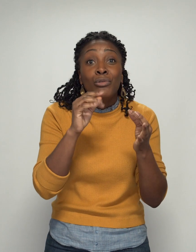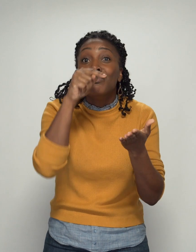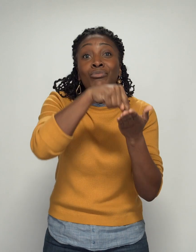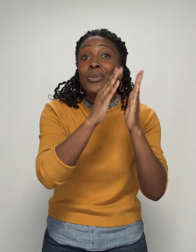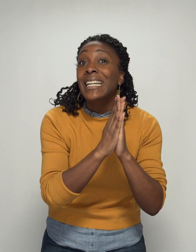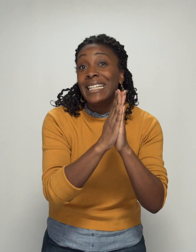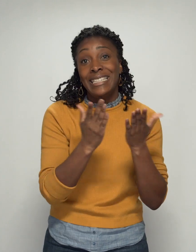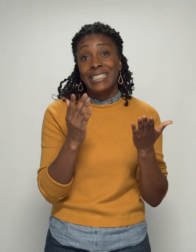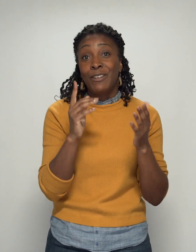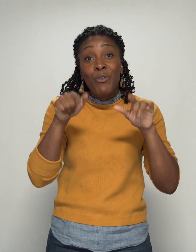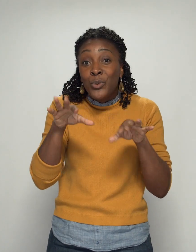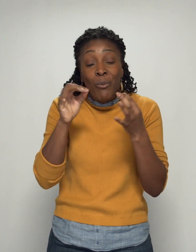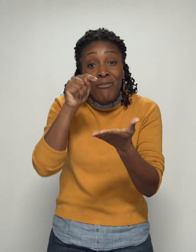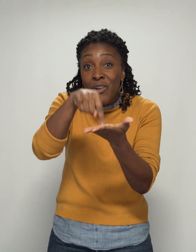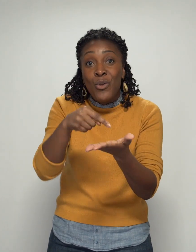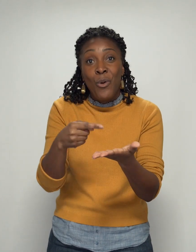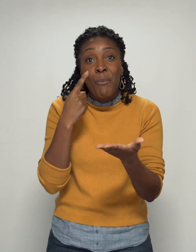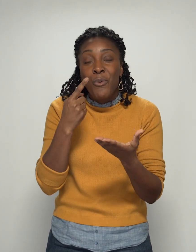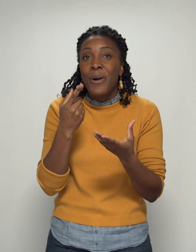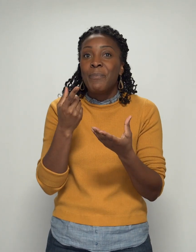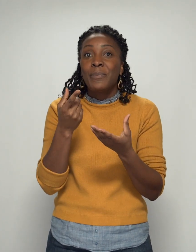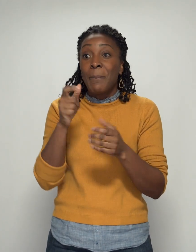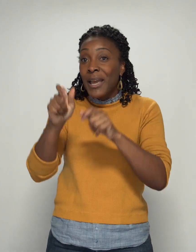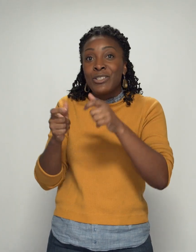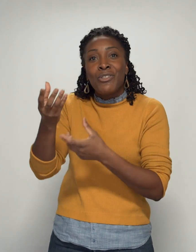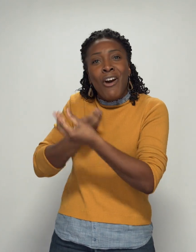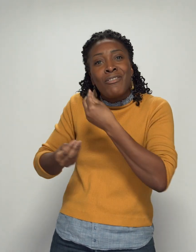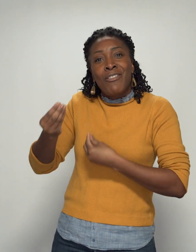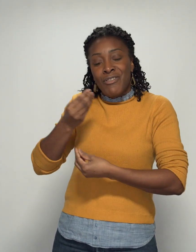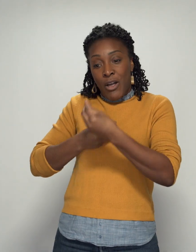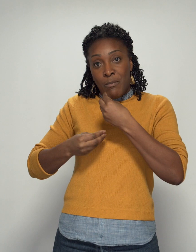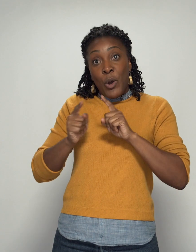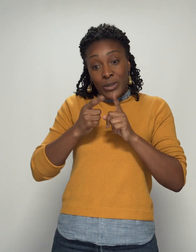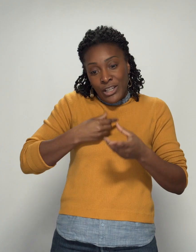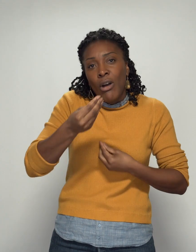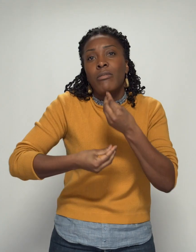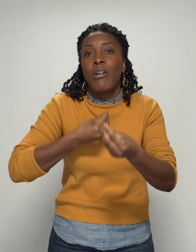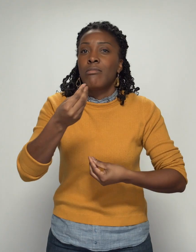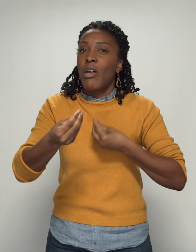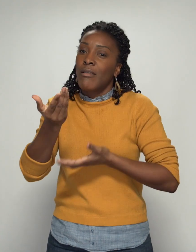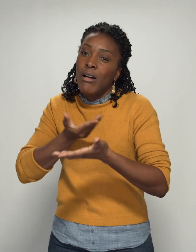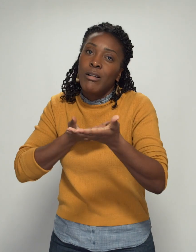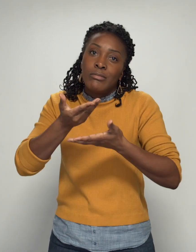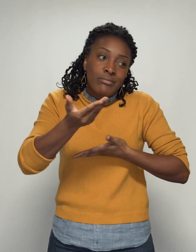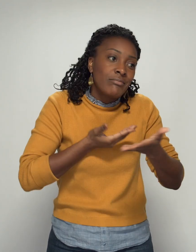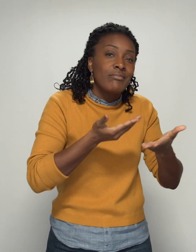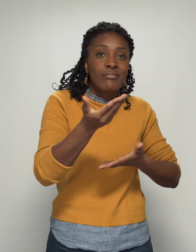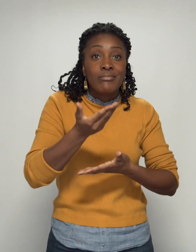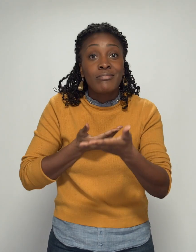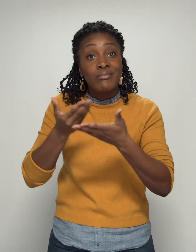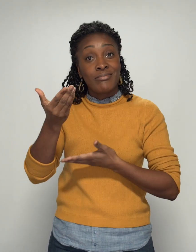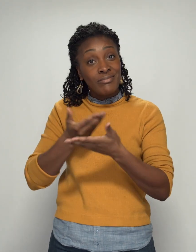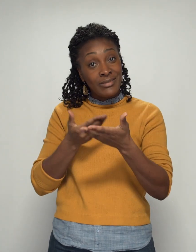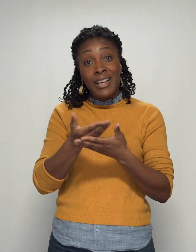un endroit où tu vas pouvoir recevoir ce que les autres ont reçu de Dieu, mais aussi partager ce que toi tu as